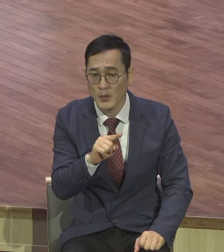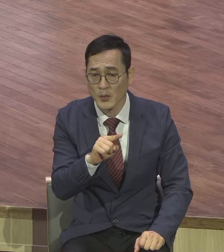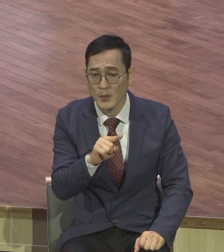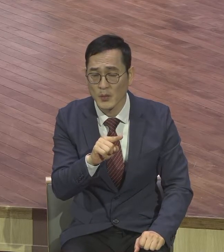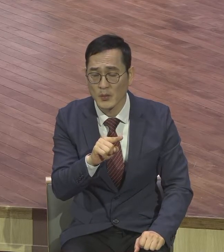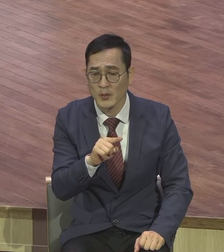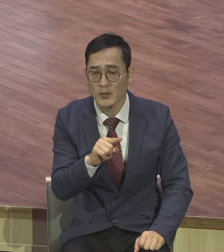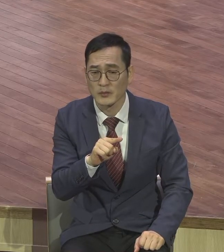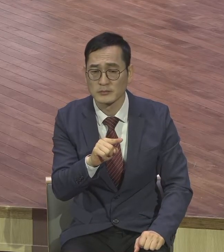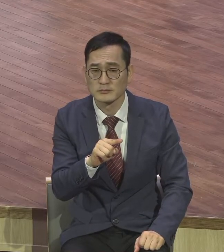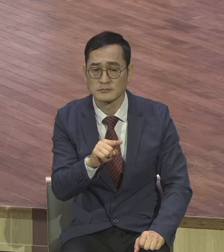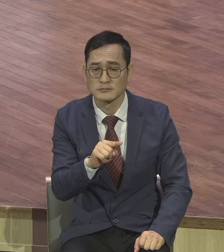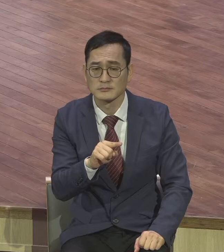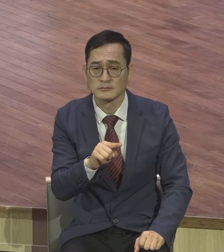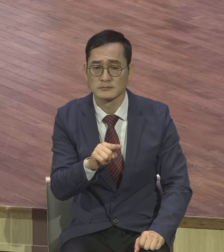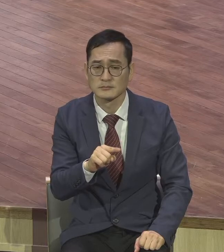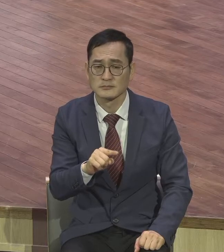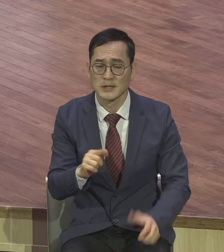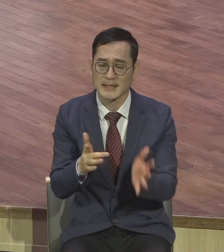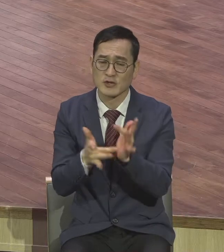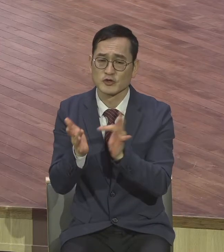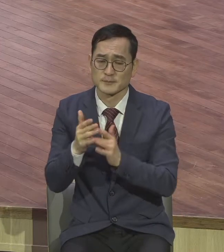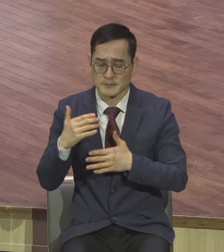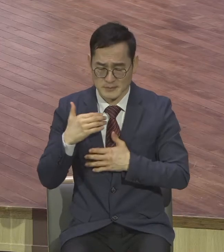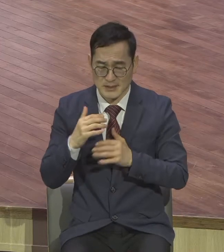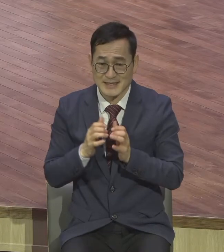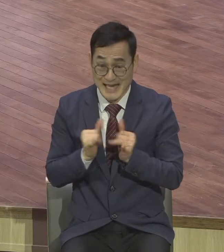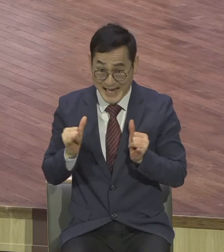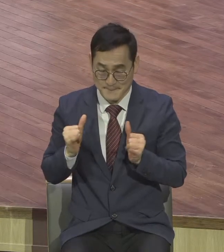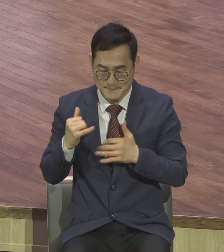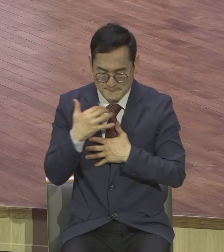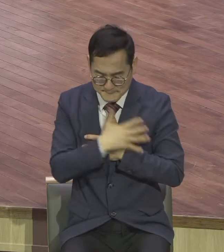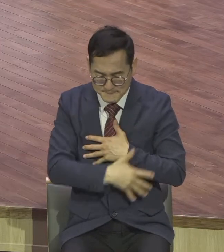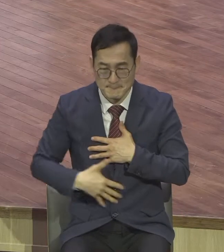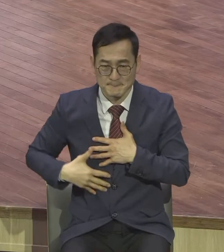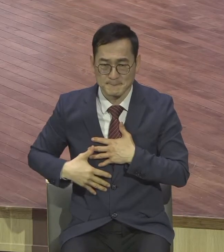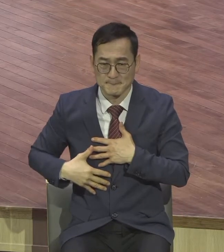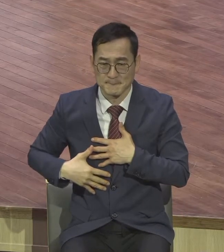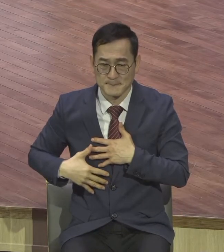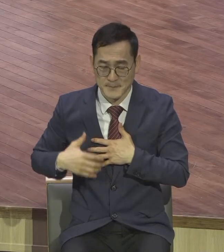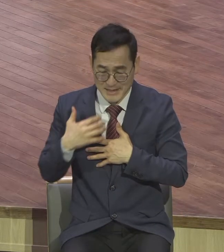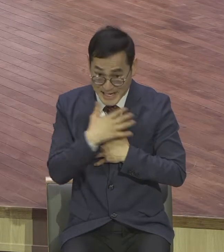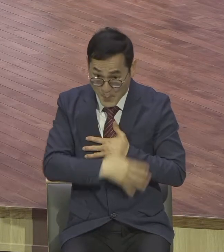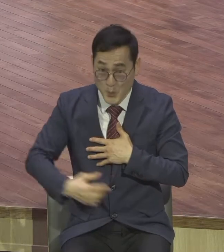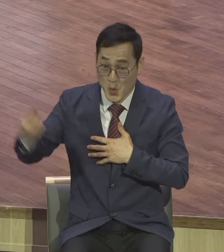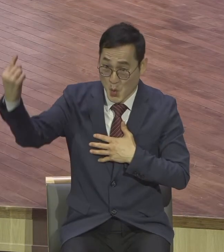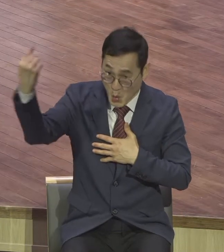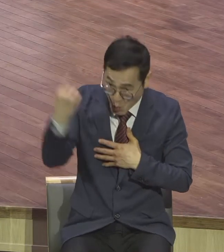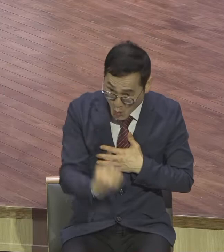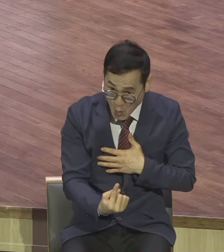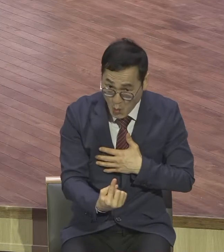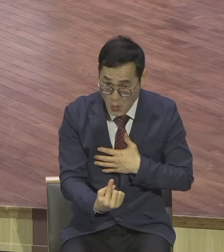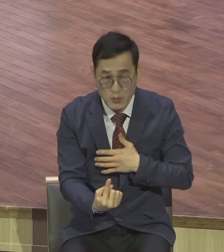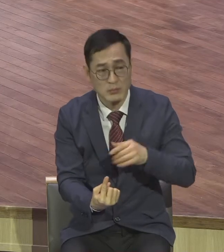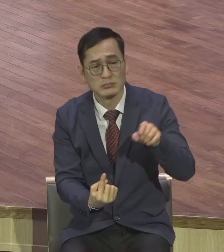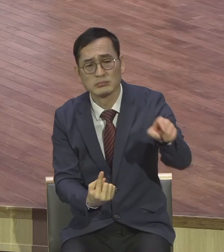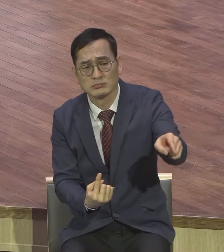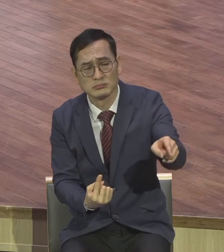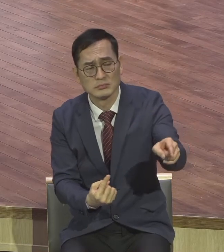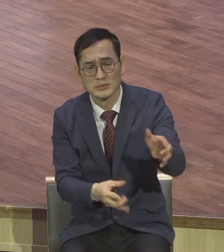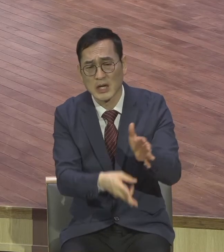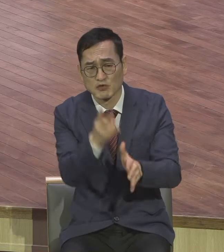땅에 예수님이 유신의 옷을 입고 오셔서 이루고자 하는 목적을 이루기 위한 목적으로 예루살렘으로 올라가는 것 쉽게 말해서